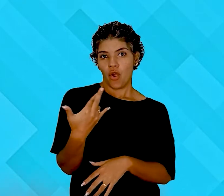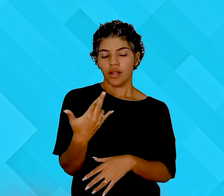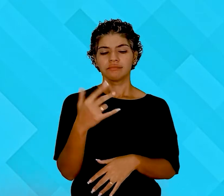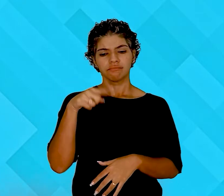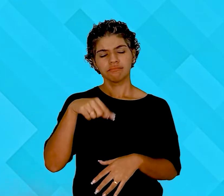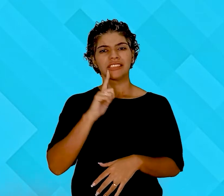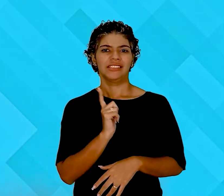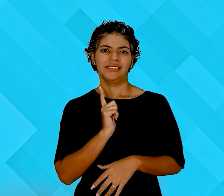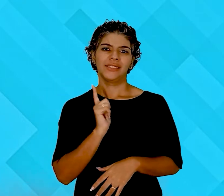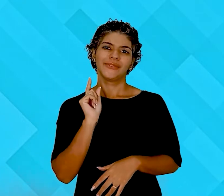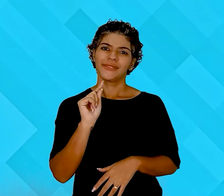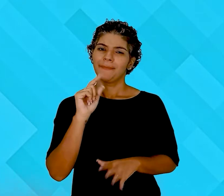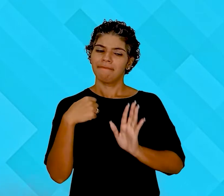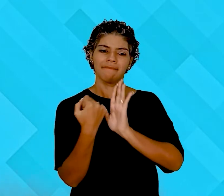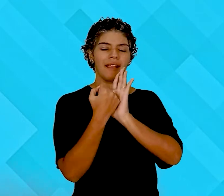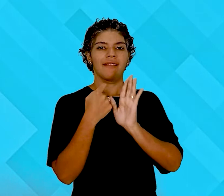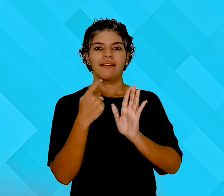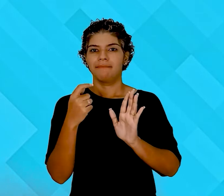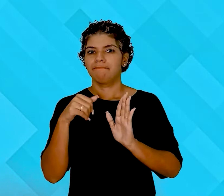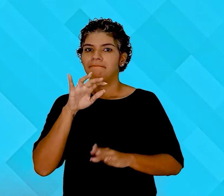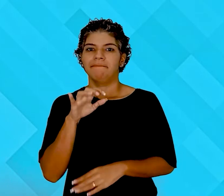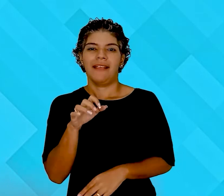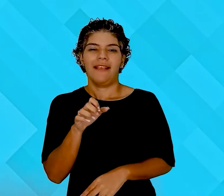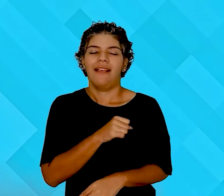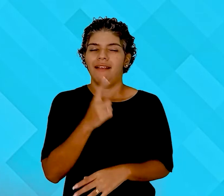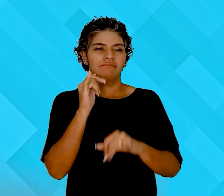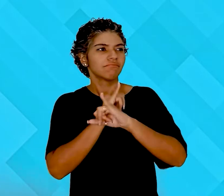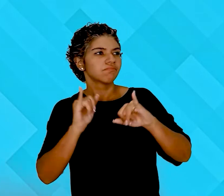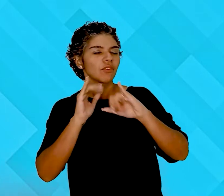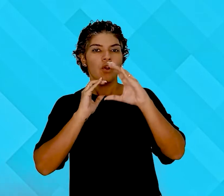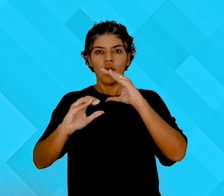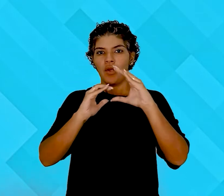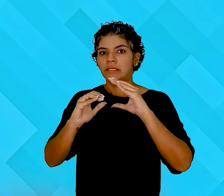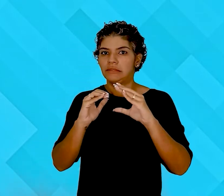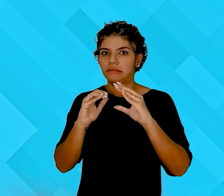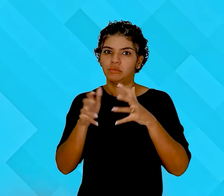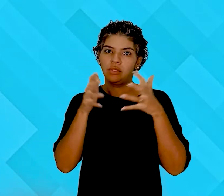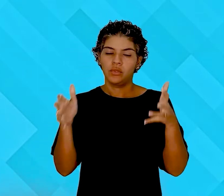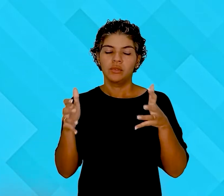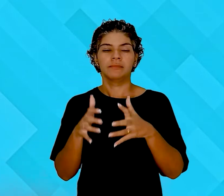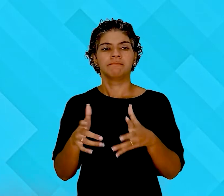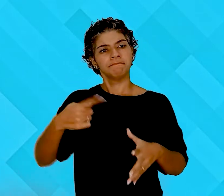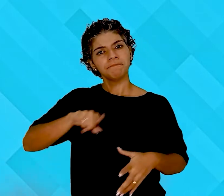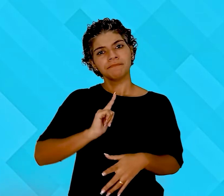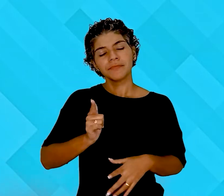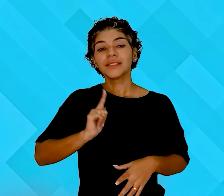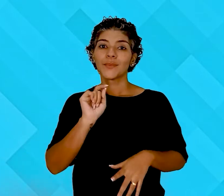identidade, né? Nossa forma de falar, nossa identidade visual e tal. E para anunciar os artistas, a gente, obviamente,